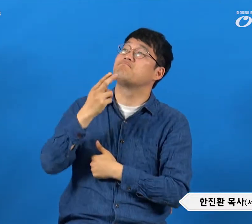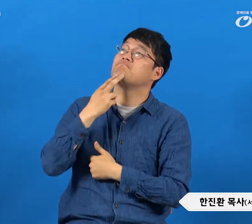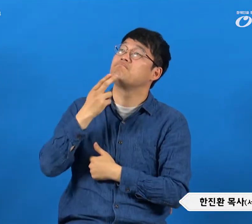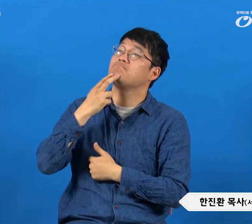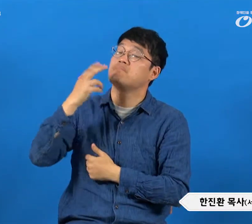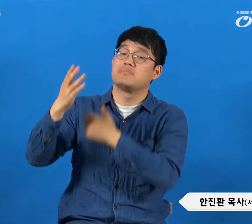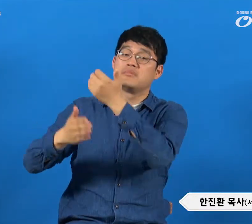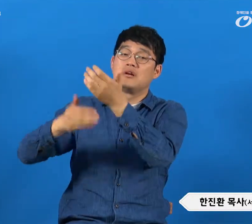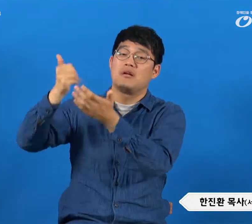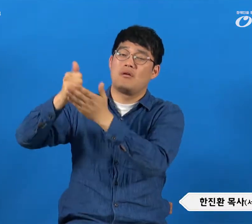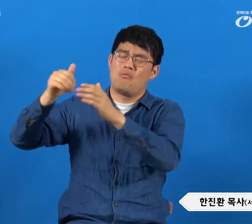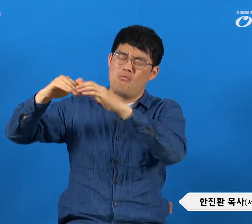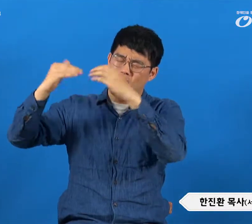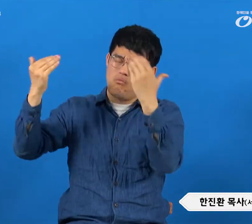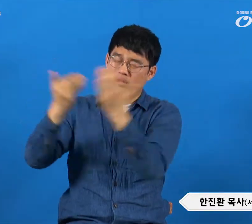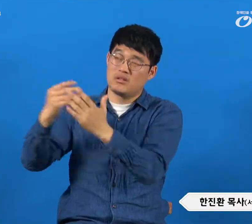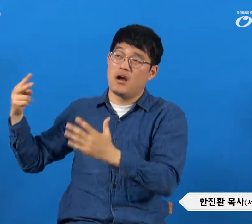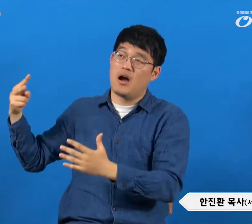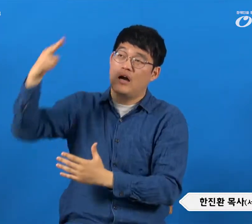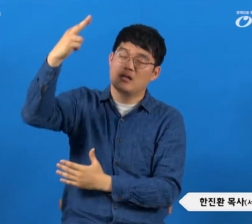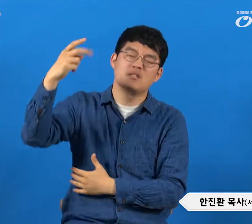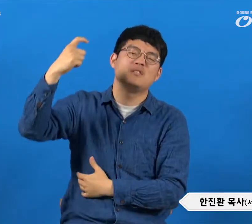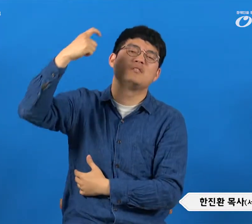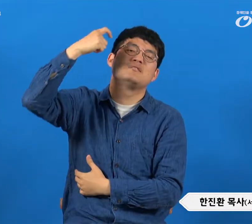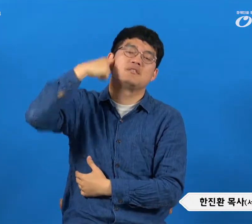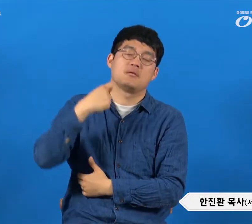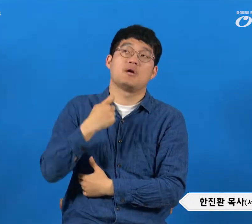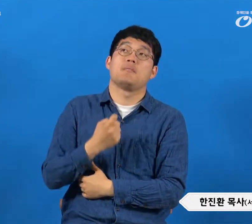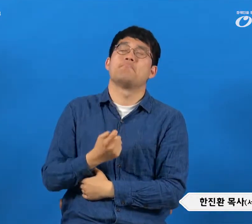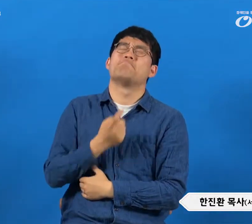않습니다. 하나님으로부터 완전히 끊어져 버렸습니다.